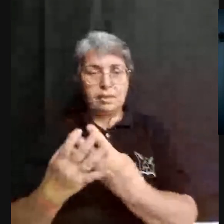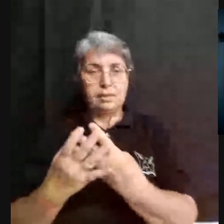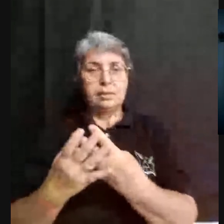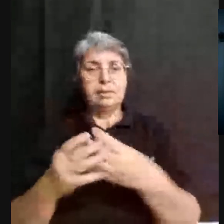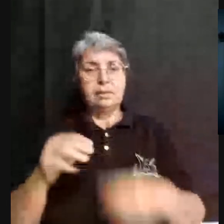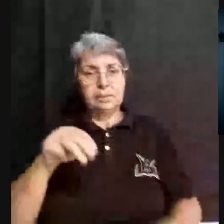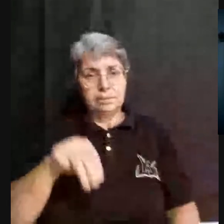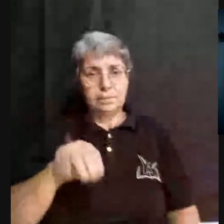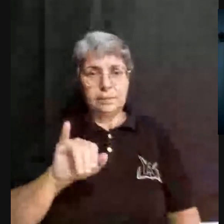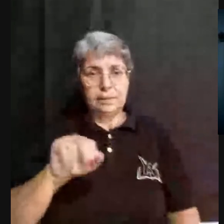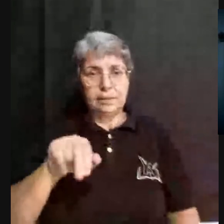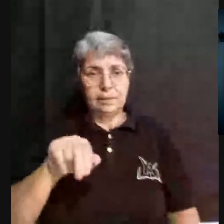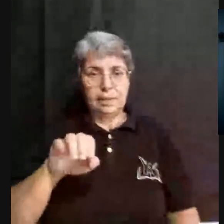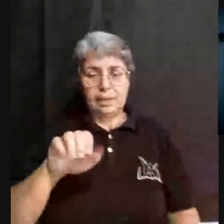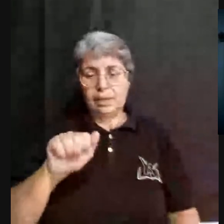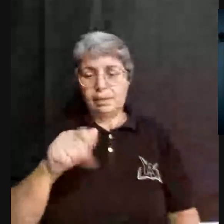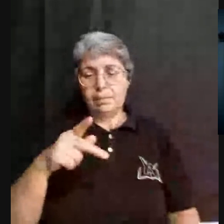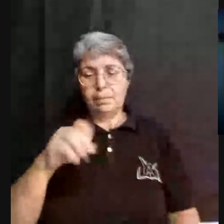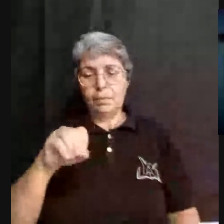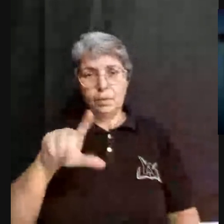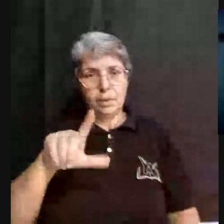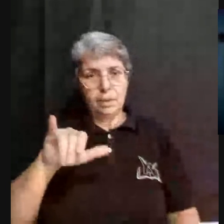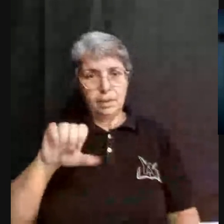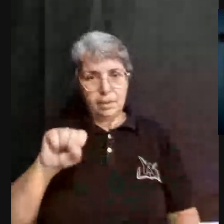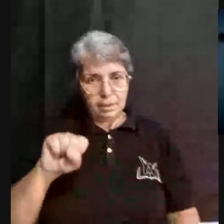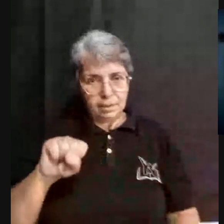que enchem de solenidade